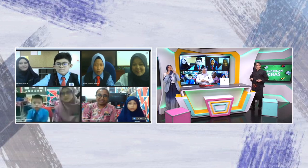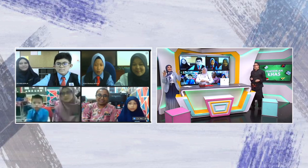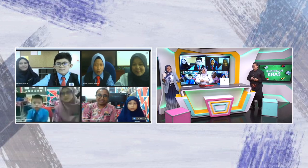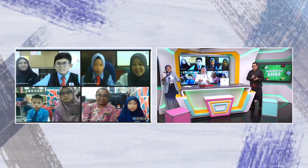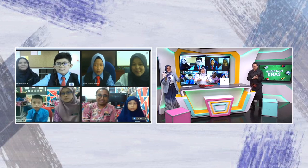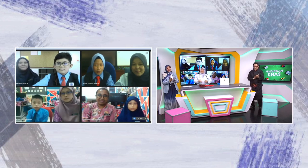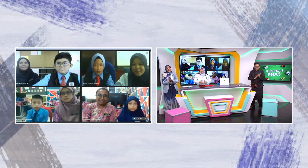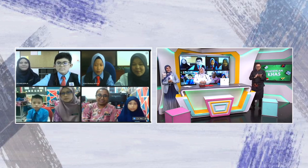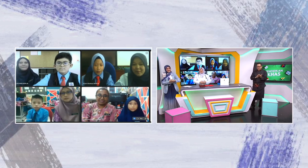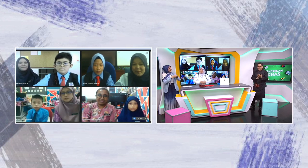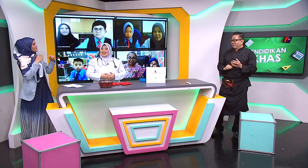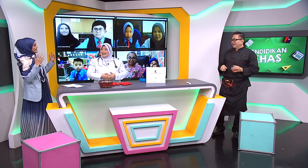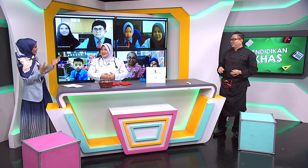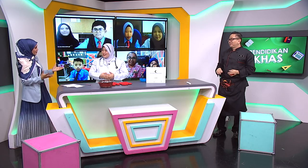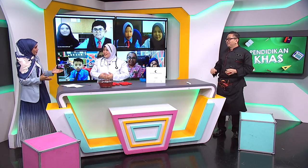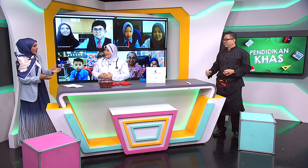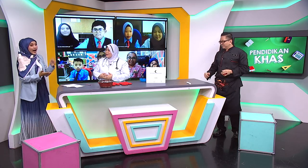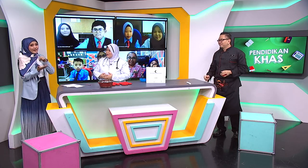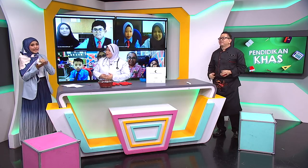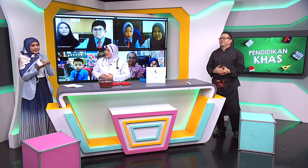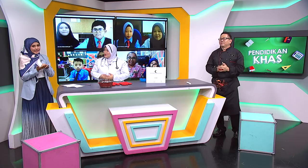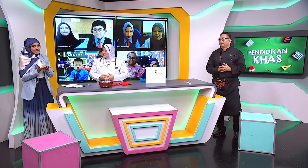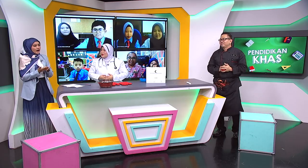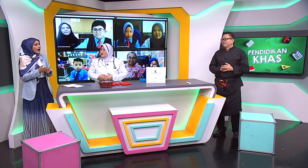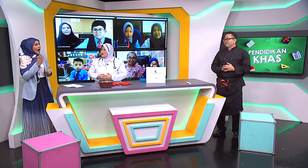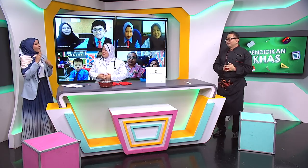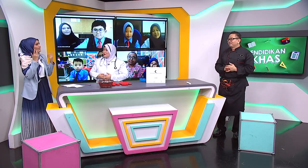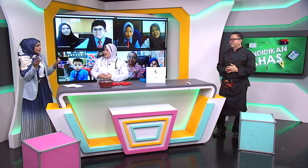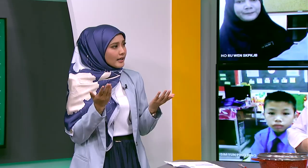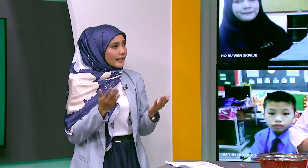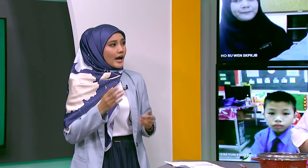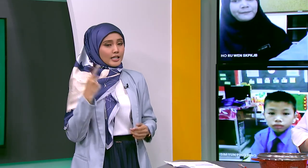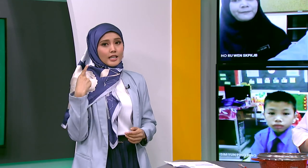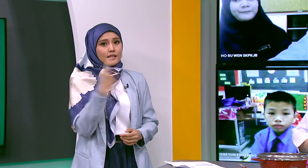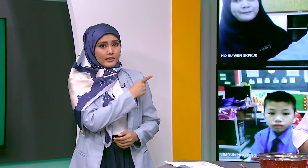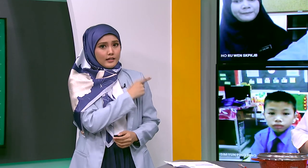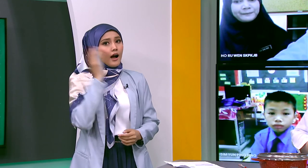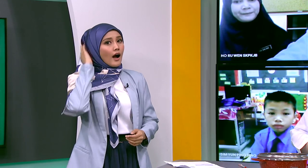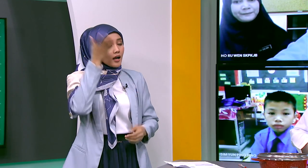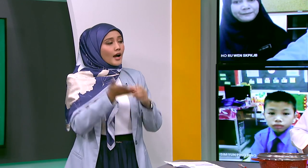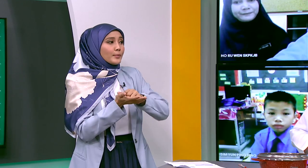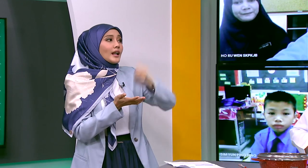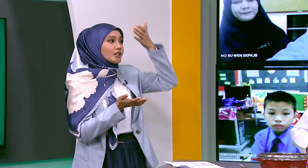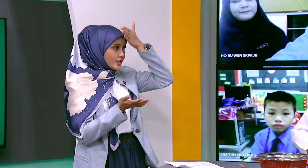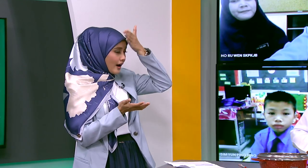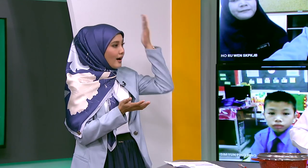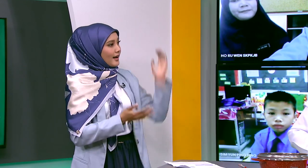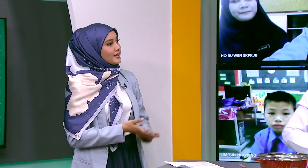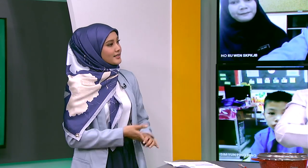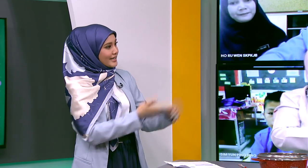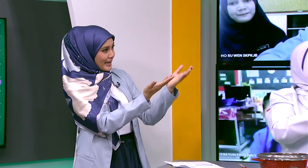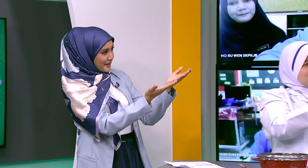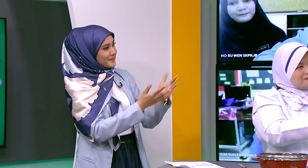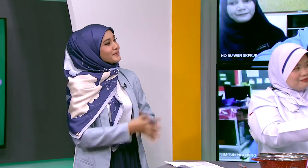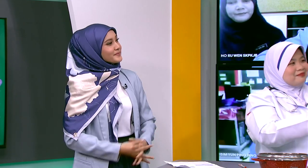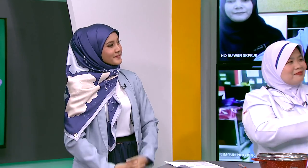Okey, terima kasih kawan-kawan saya. Baik, cikgu, hari ini apa yang kita akan belajar?